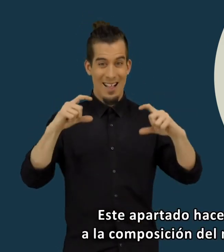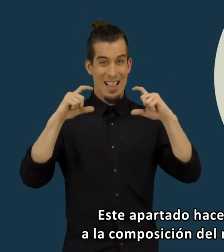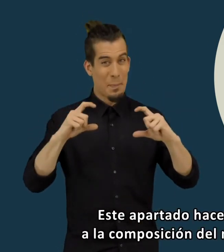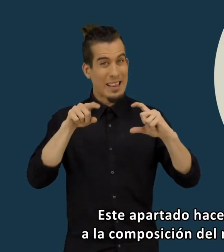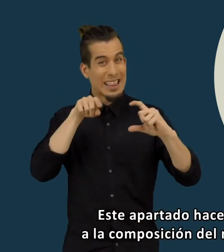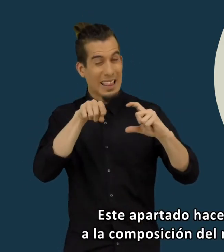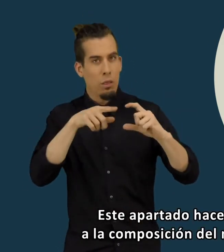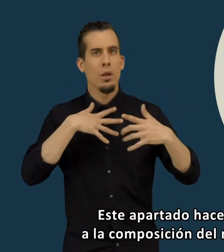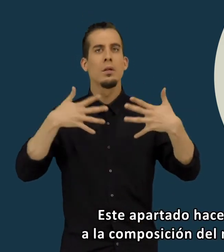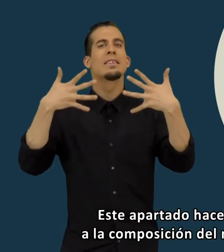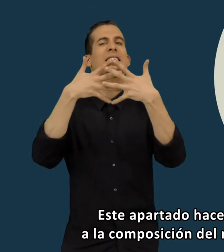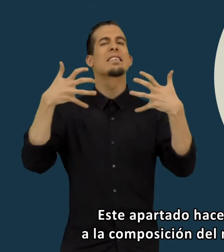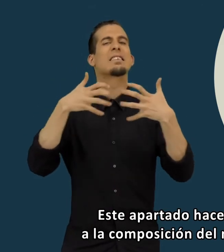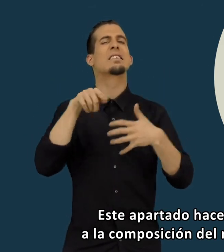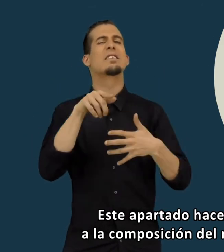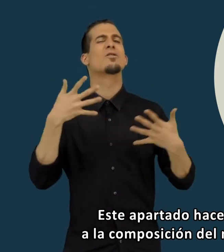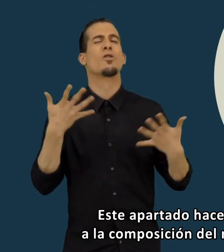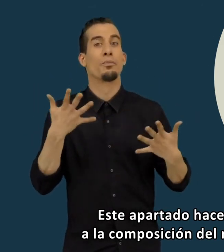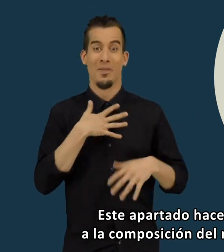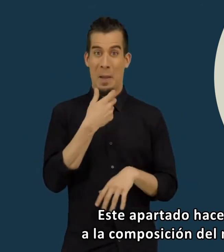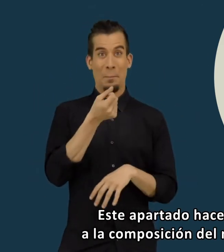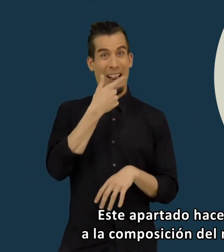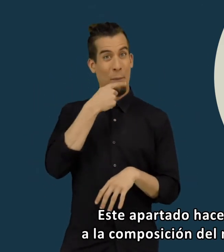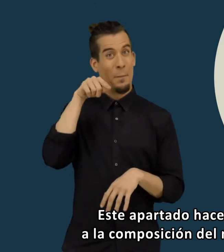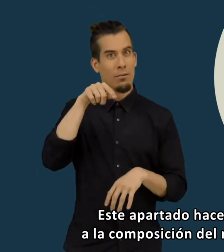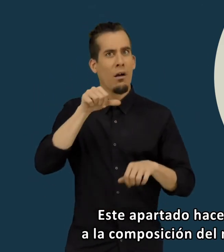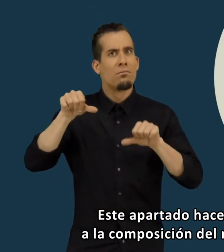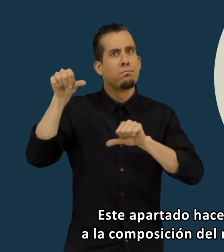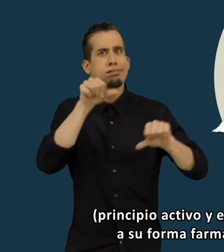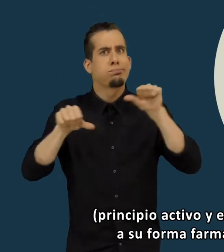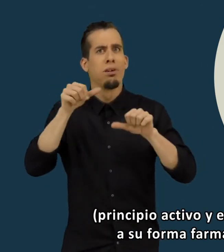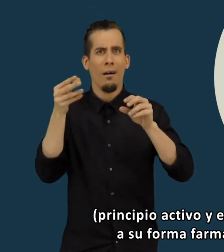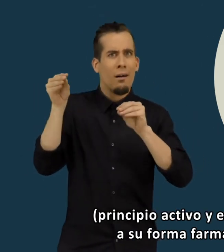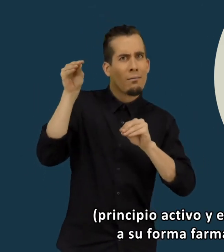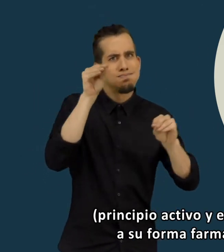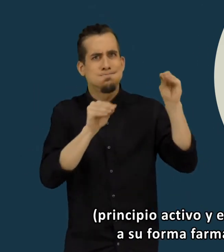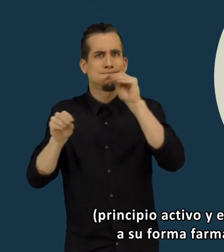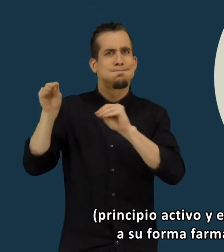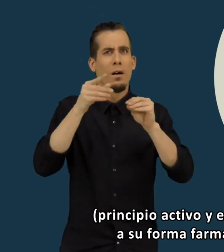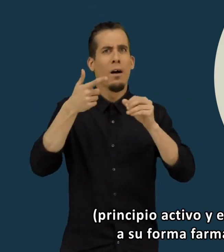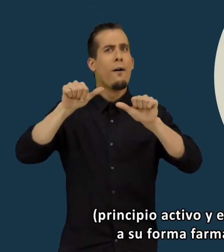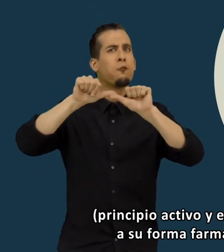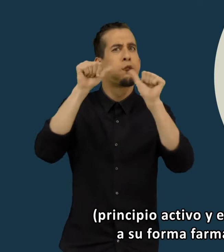Este apartado hace referencia a la composición del medicamento, principio activo y